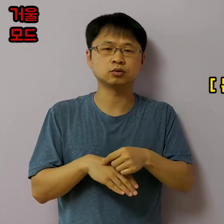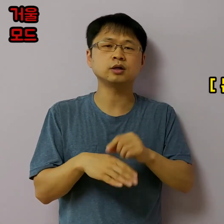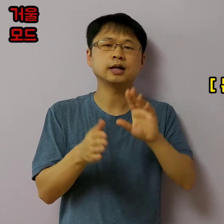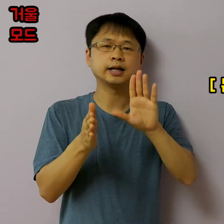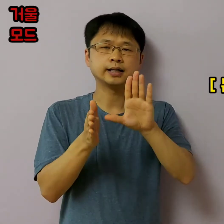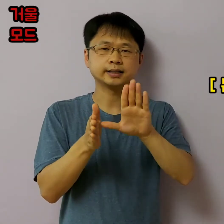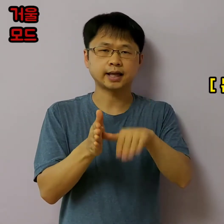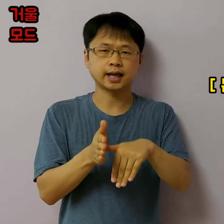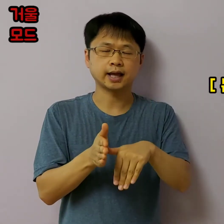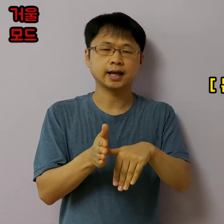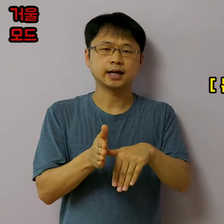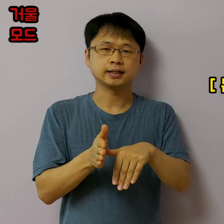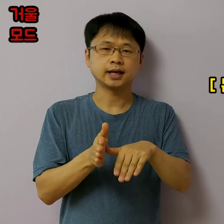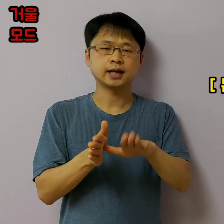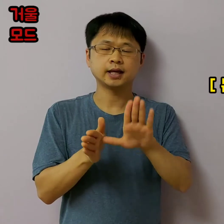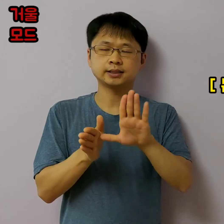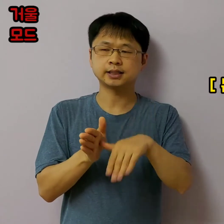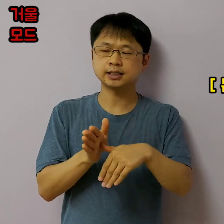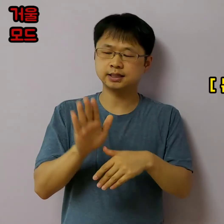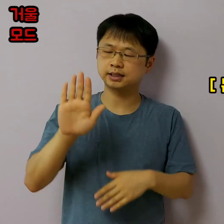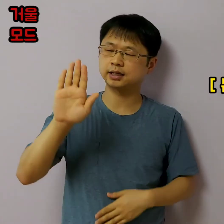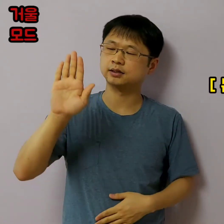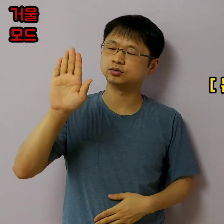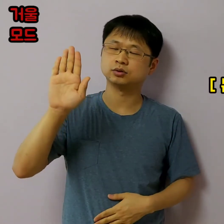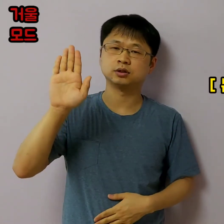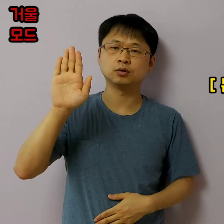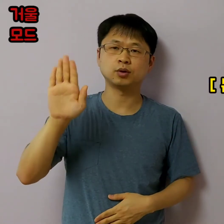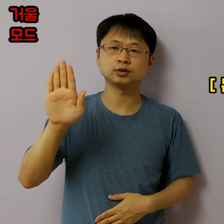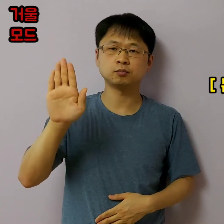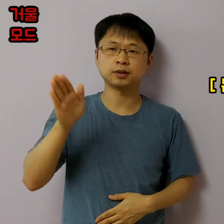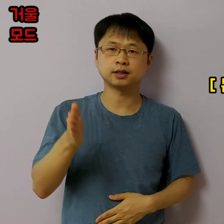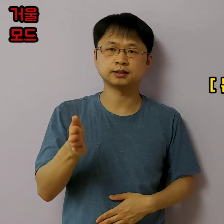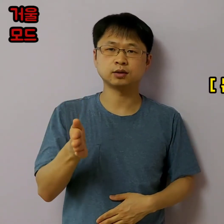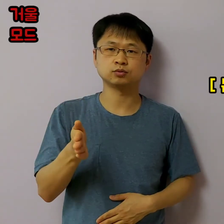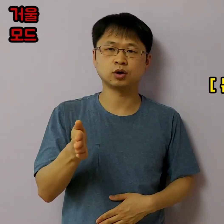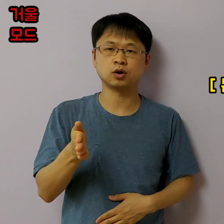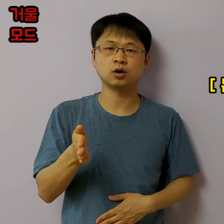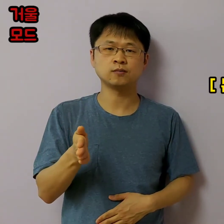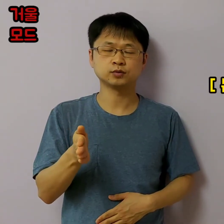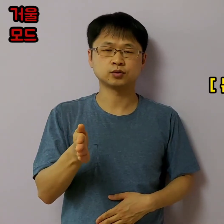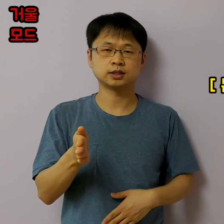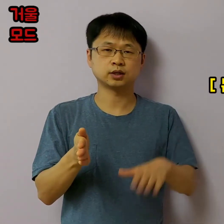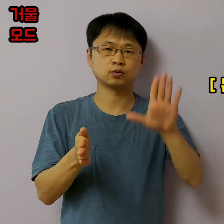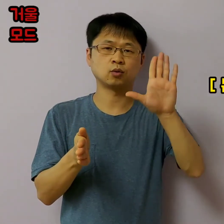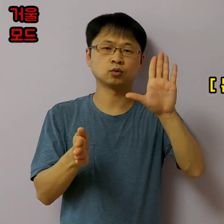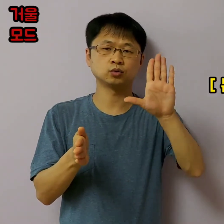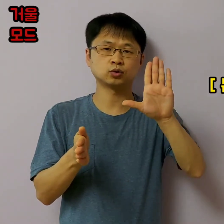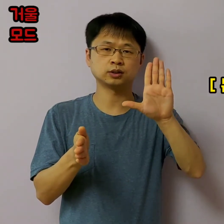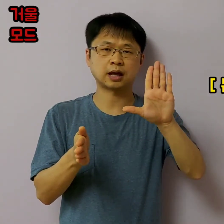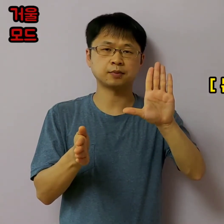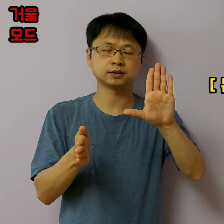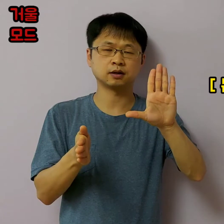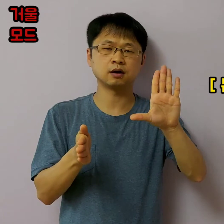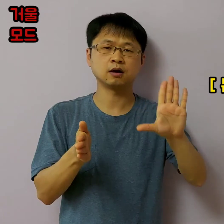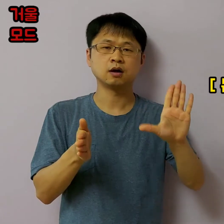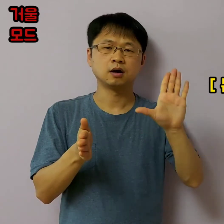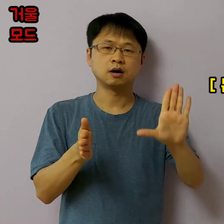떨굴 때 시간을 나타내는 수어는 왼손바닥을 세우고요. 손을 세우고 오른손을 다 펴서